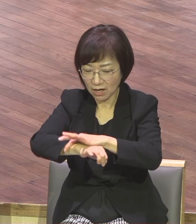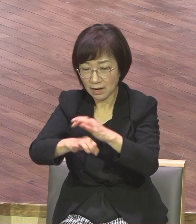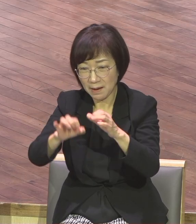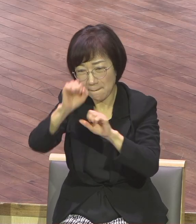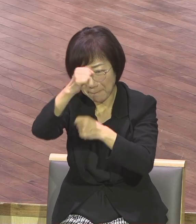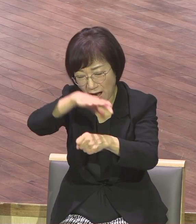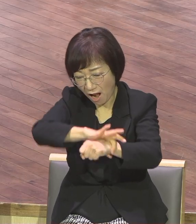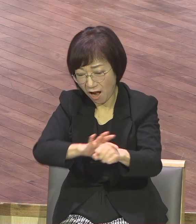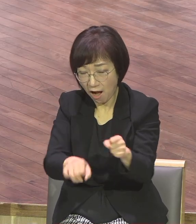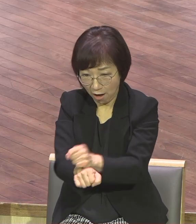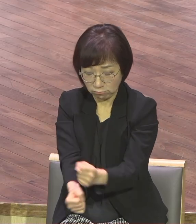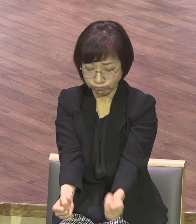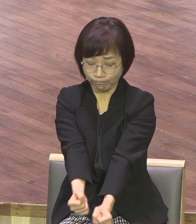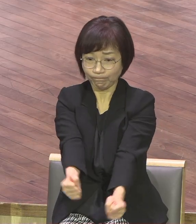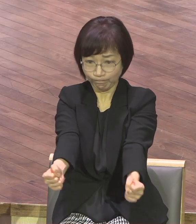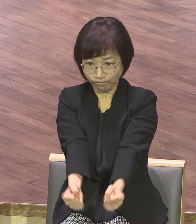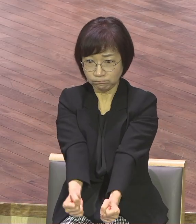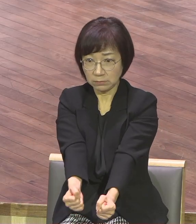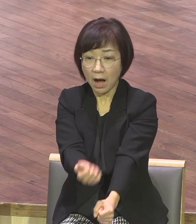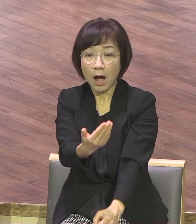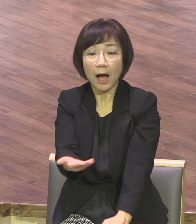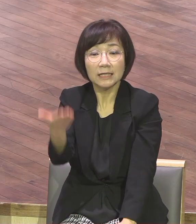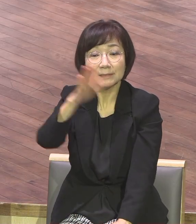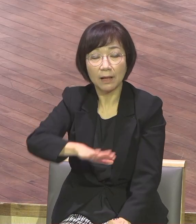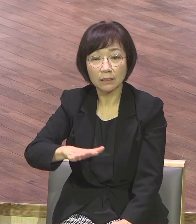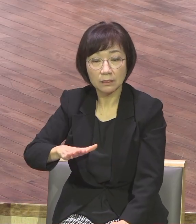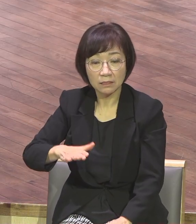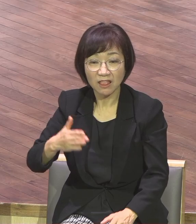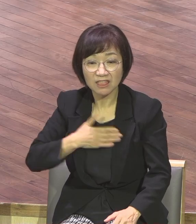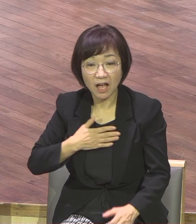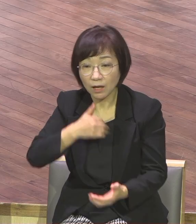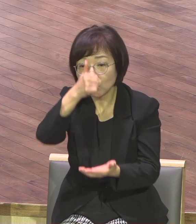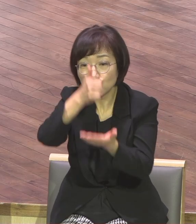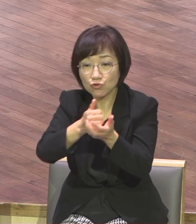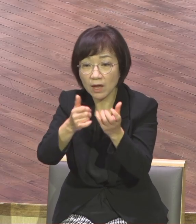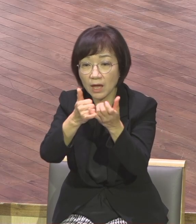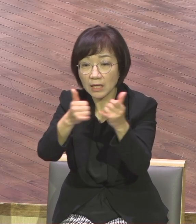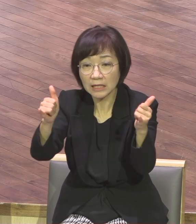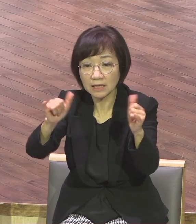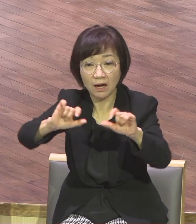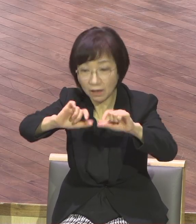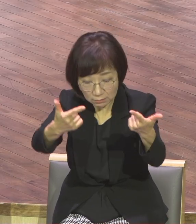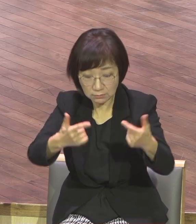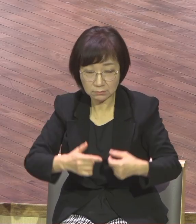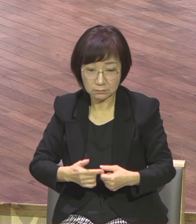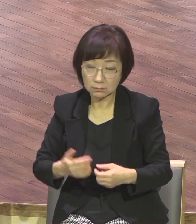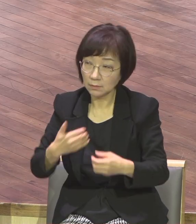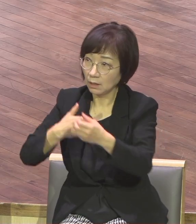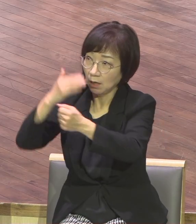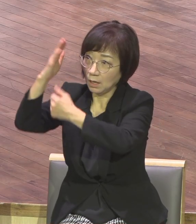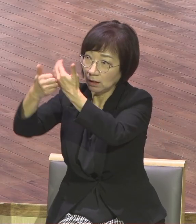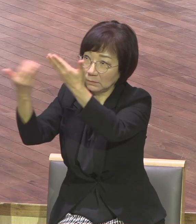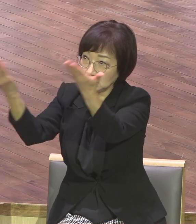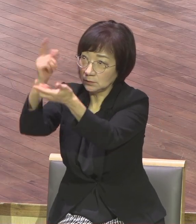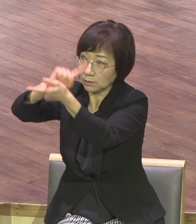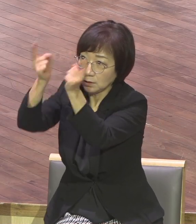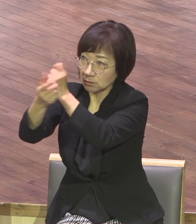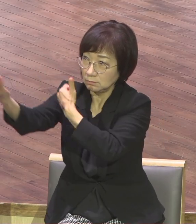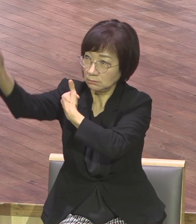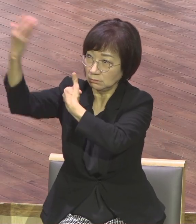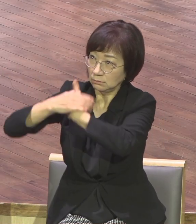나는 내 신분은 대사, 사신, 대사의 신분이다. 대사 신분이다. 영적